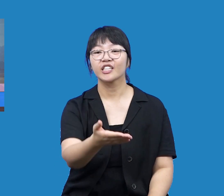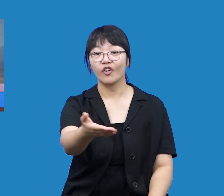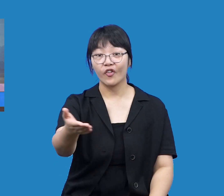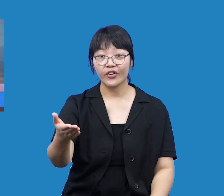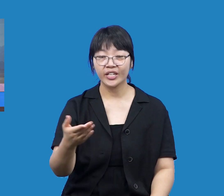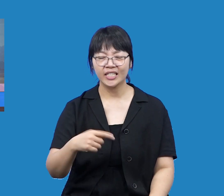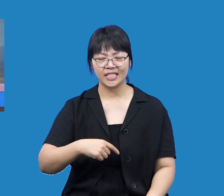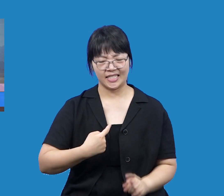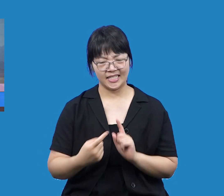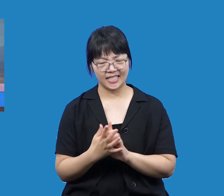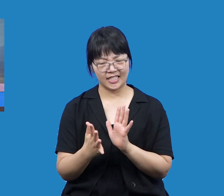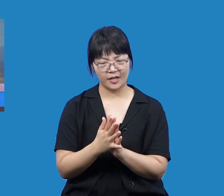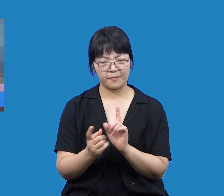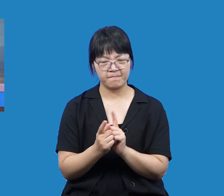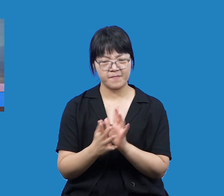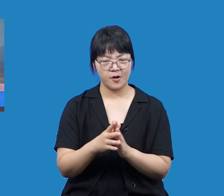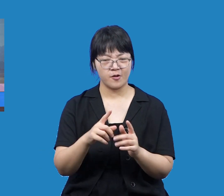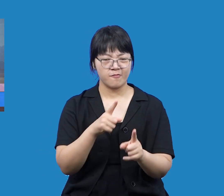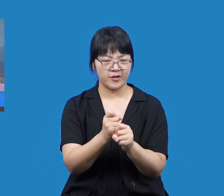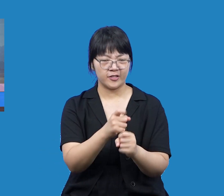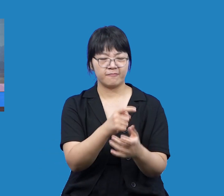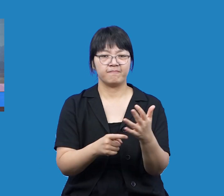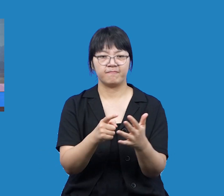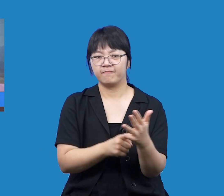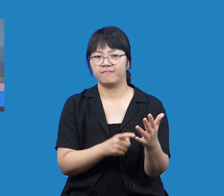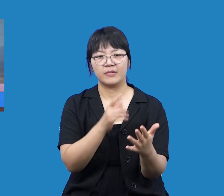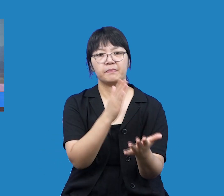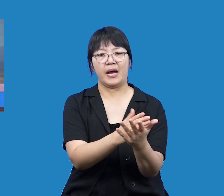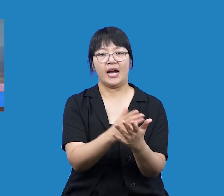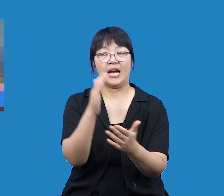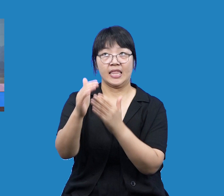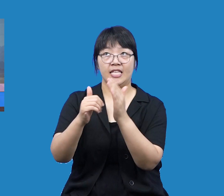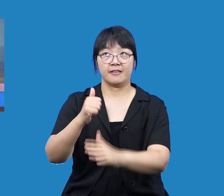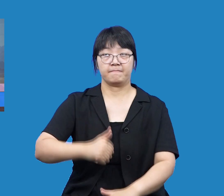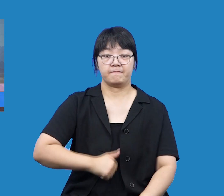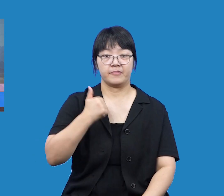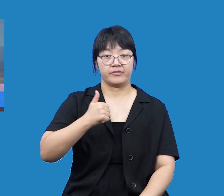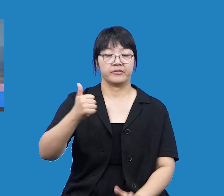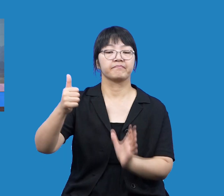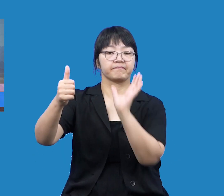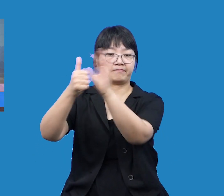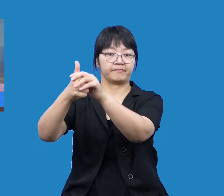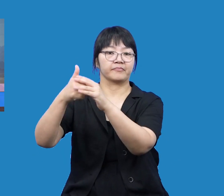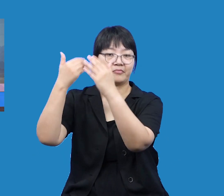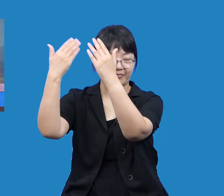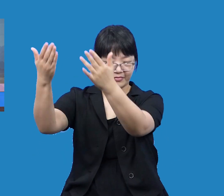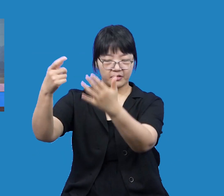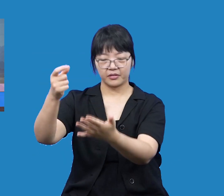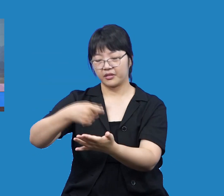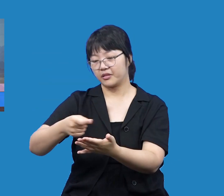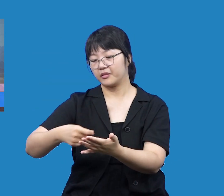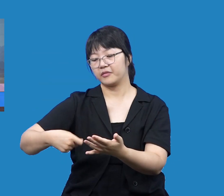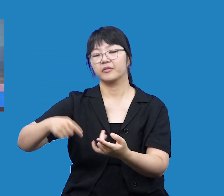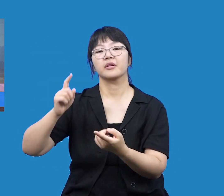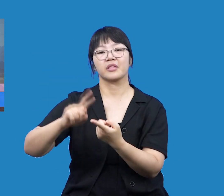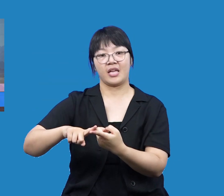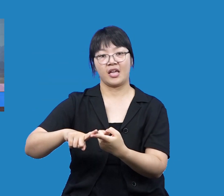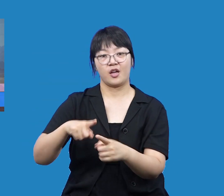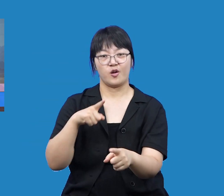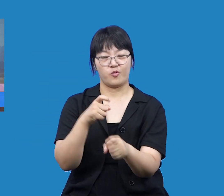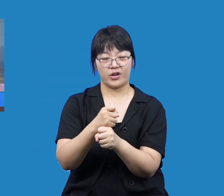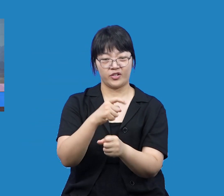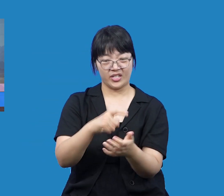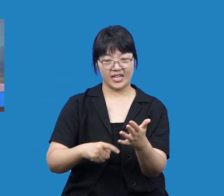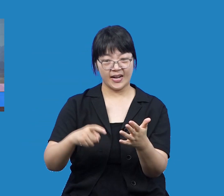너희가 친히 원수를 갚지 말고 하나님의 진노하심에 맡기라. 기록되었을 때 원수